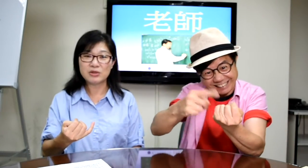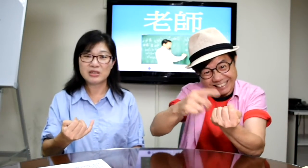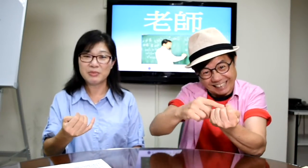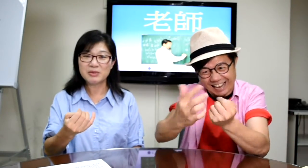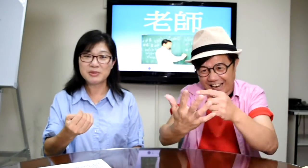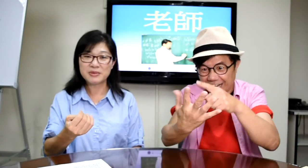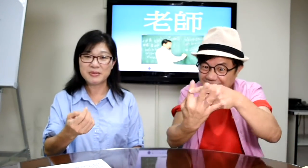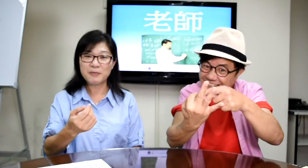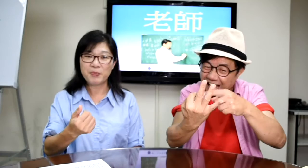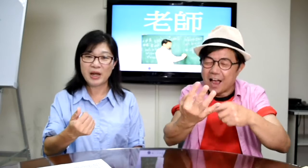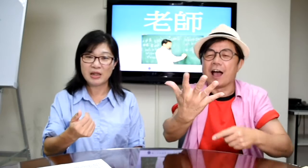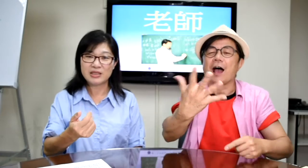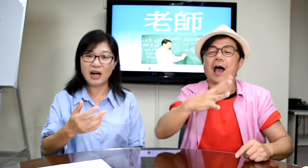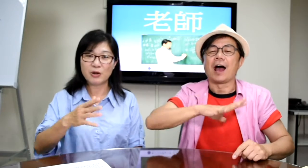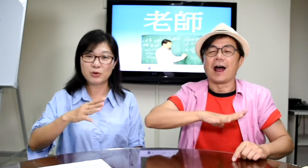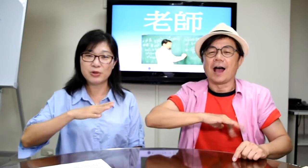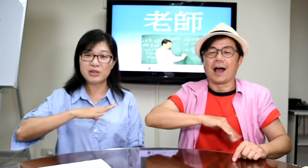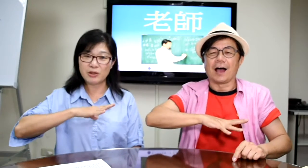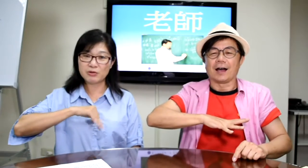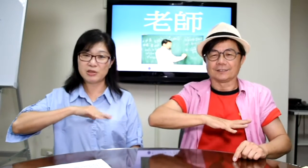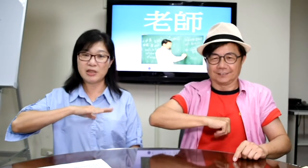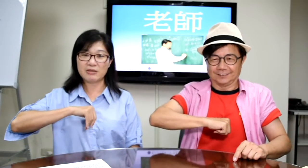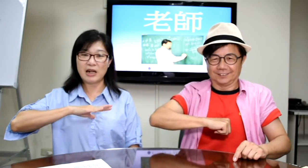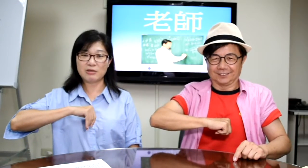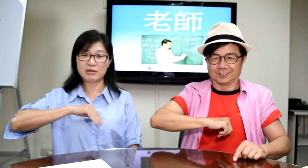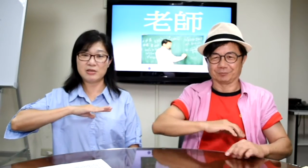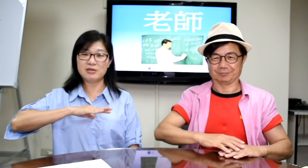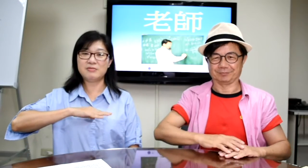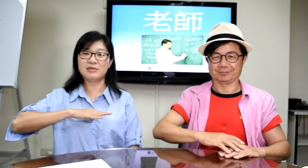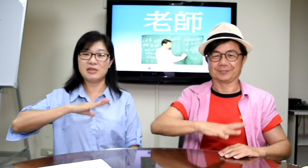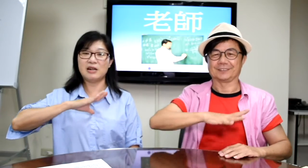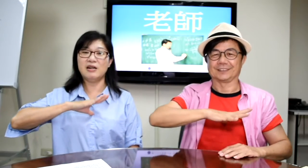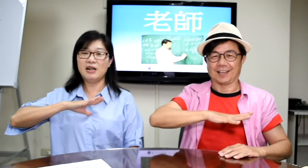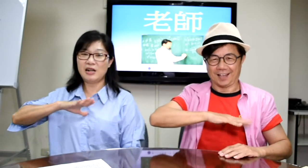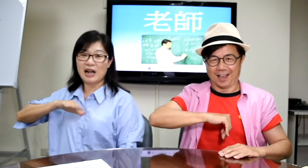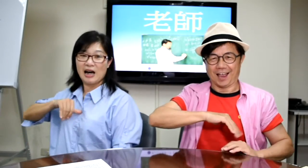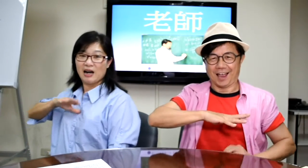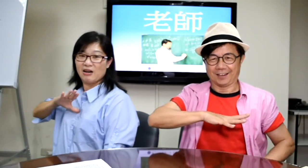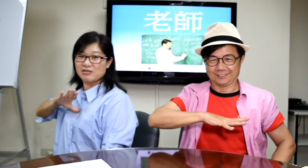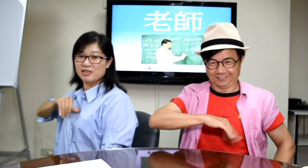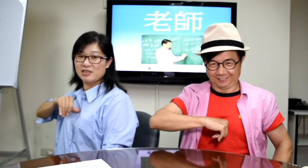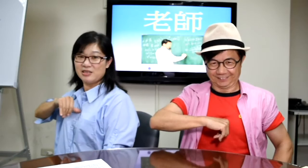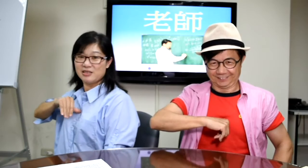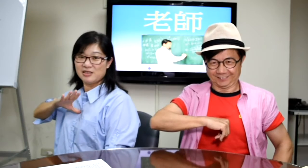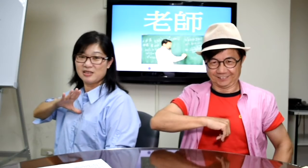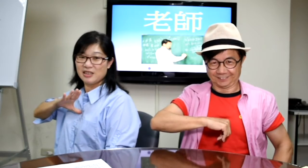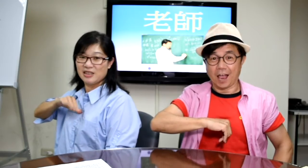么时候什么什么教好多都知道的老师，老师，